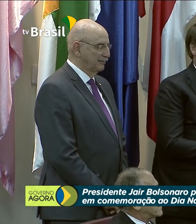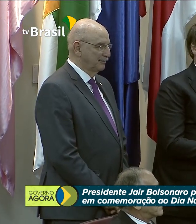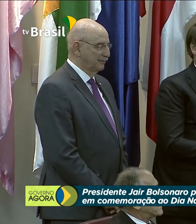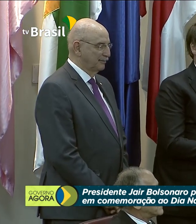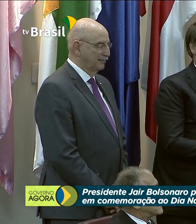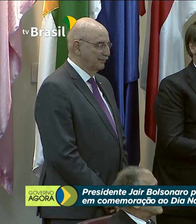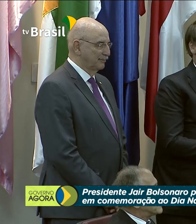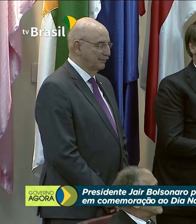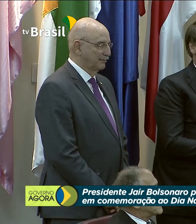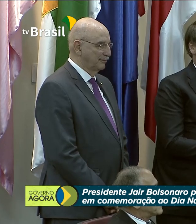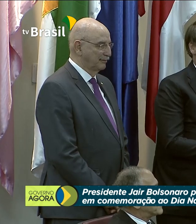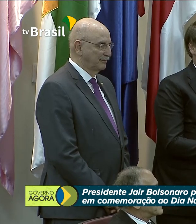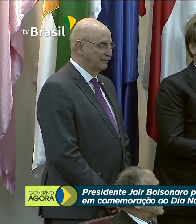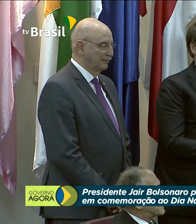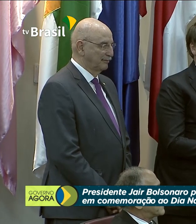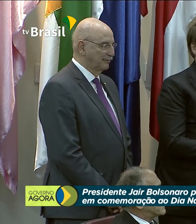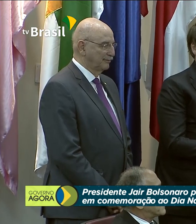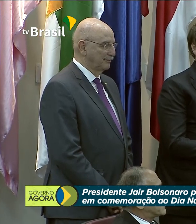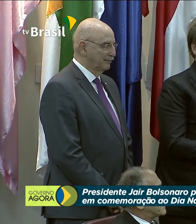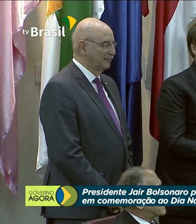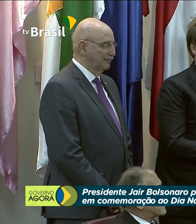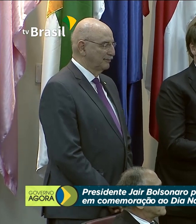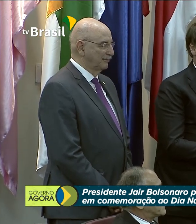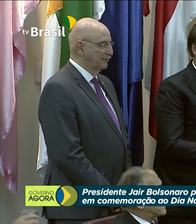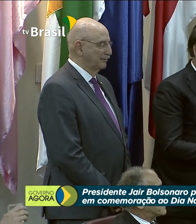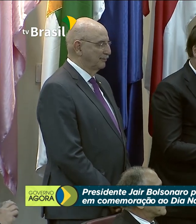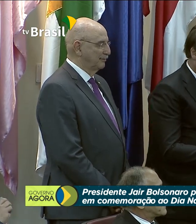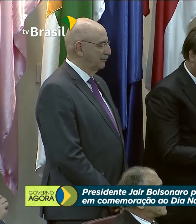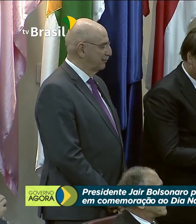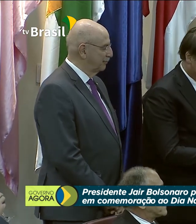brasileira, em 58 e 62.